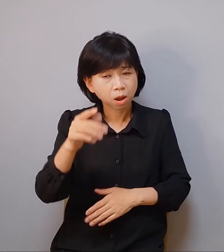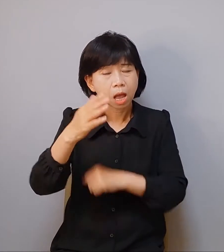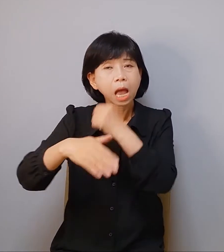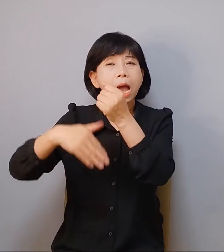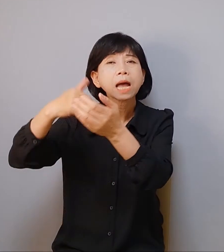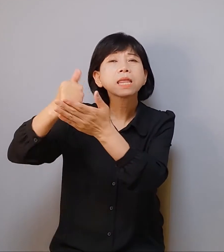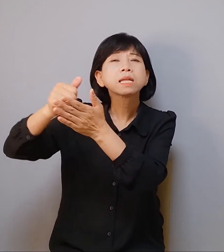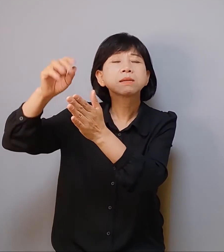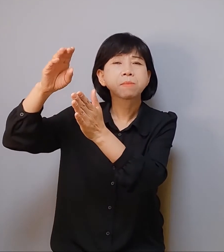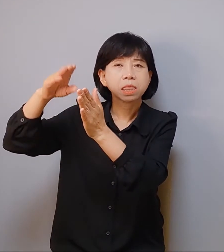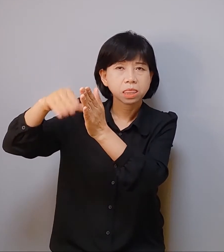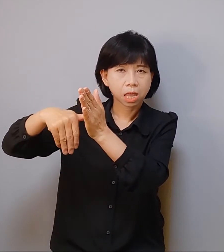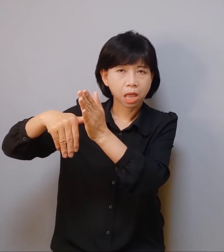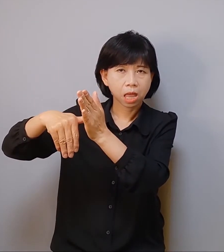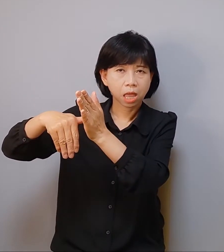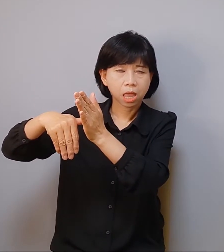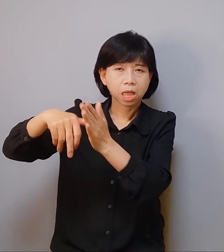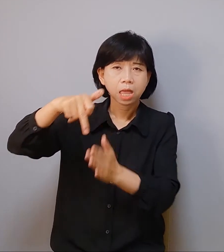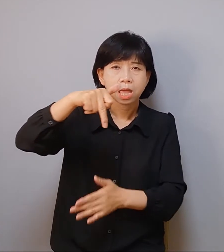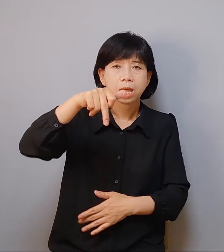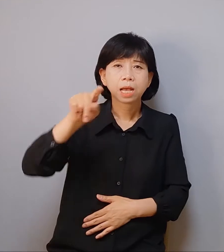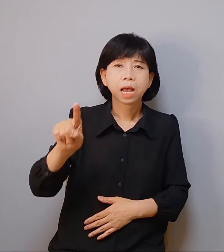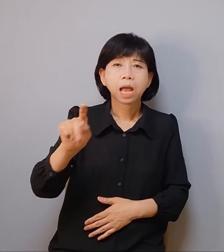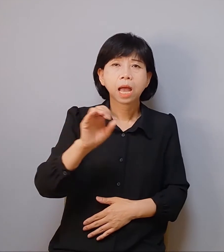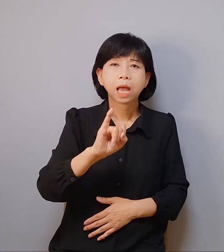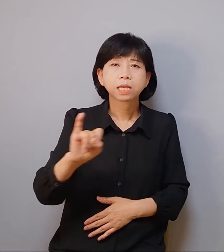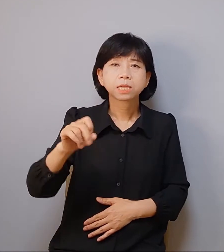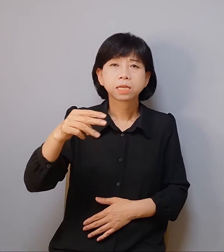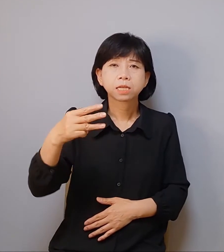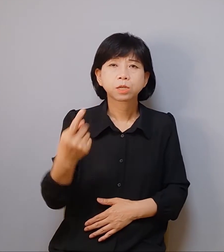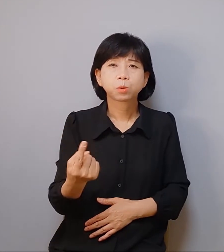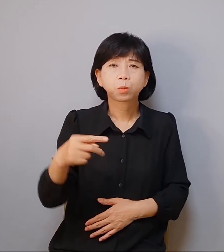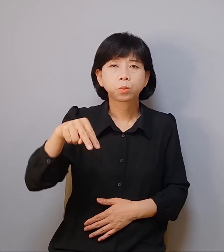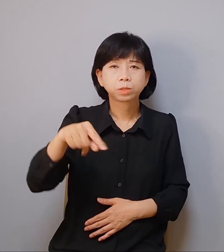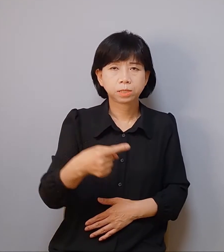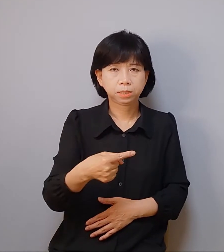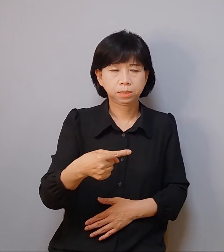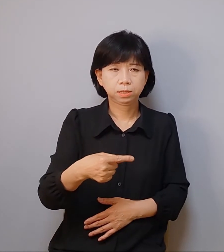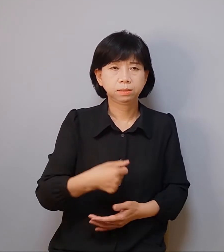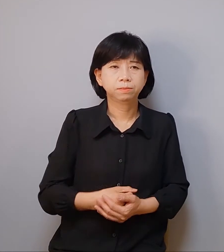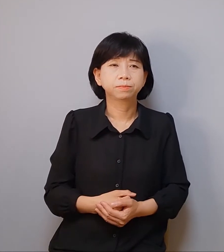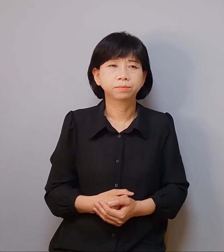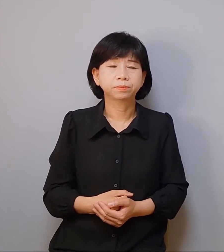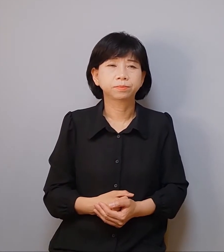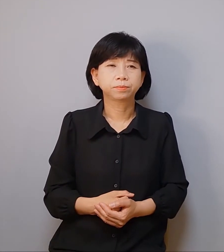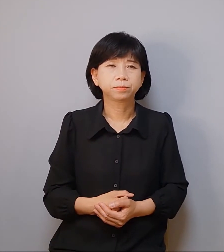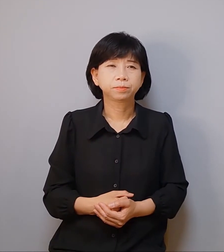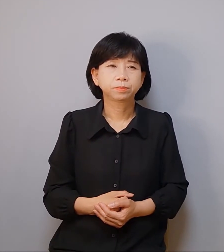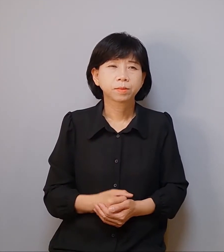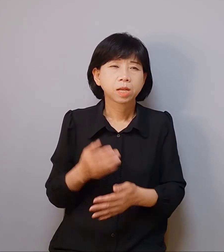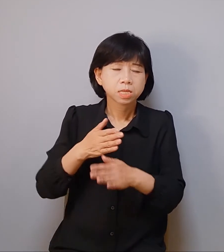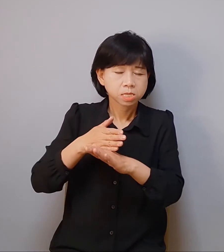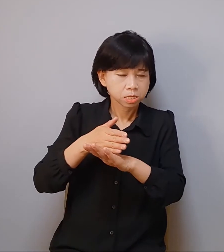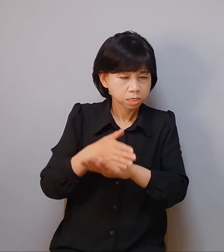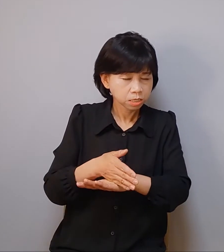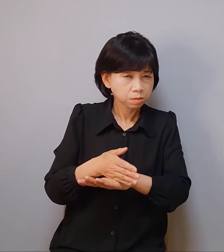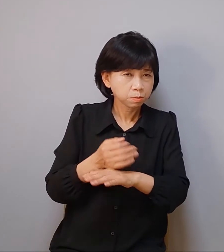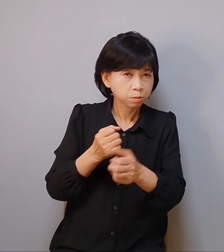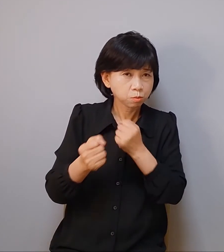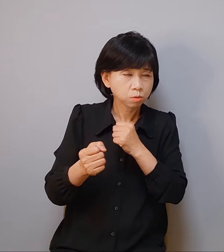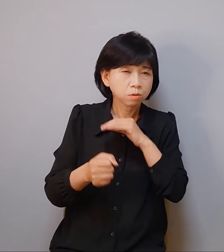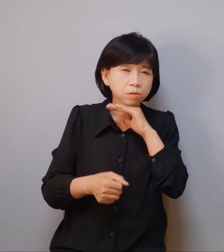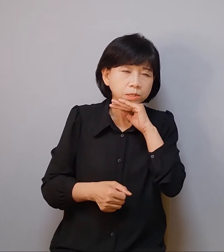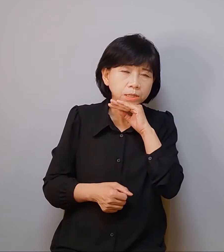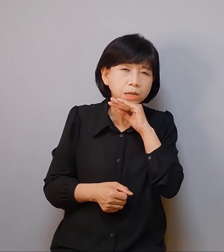해요. 그 종말이 속히 이르겠고 결코 거짓되지 아니하리라. 비록 더딜지라도 기다리라.